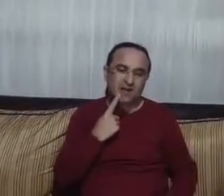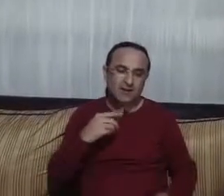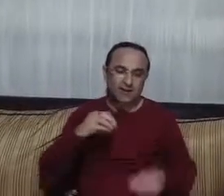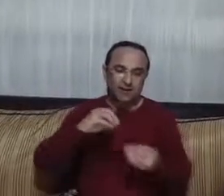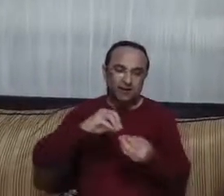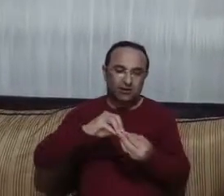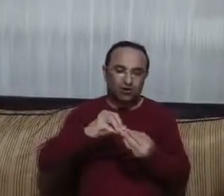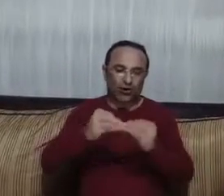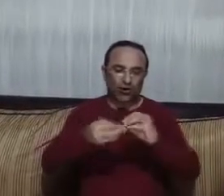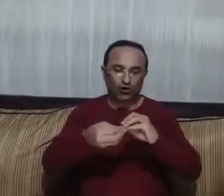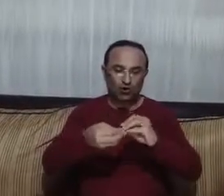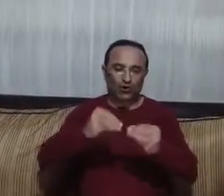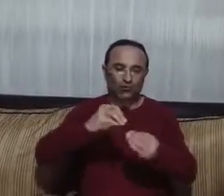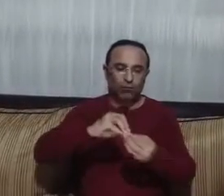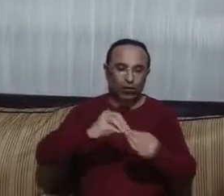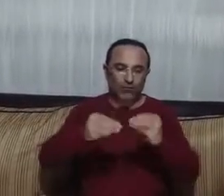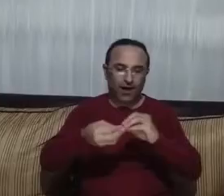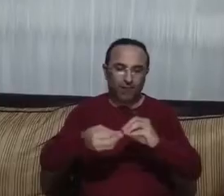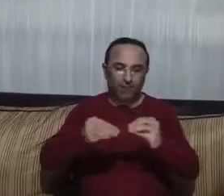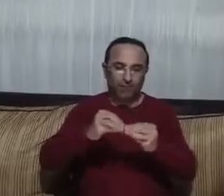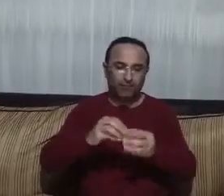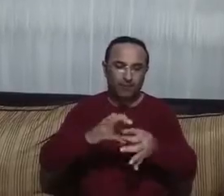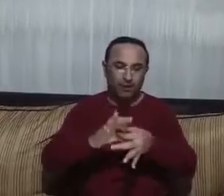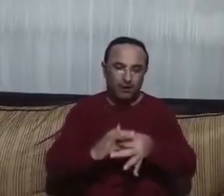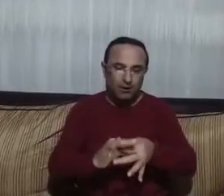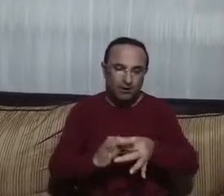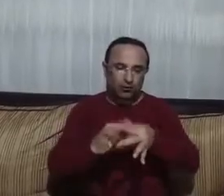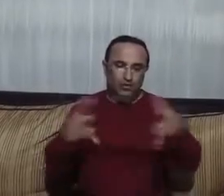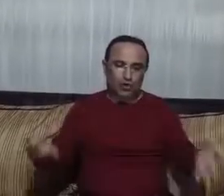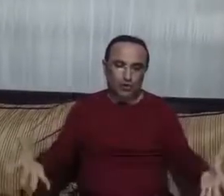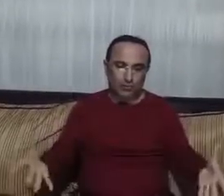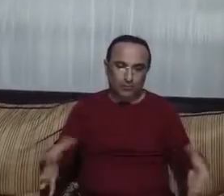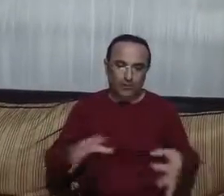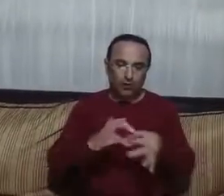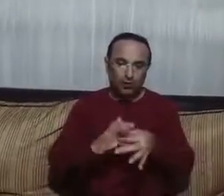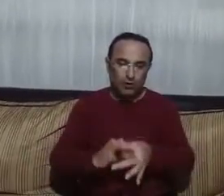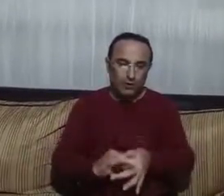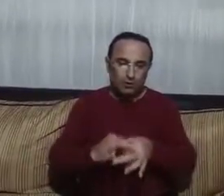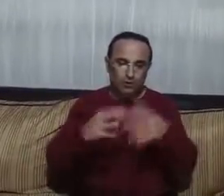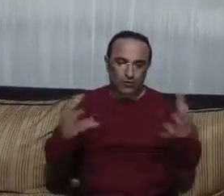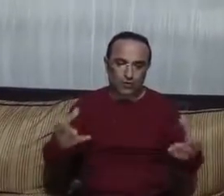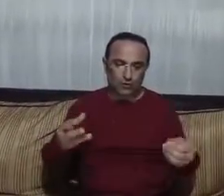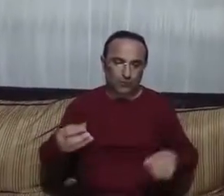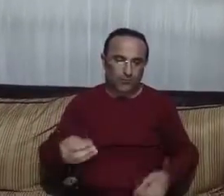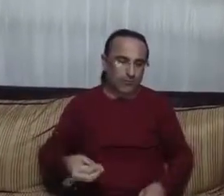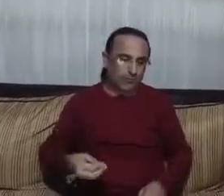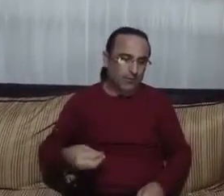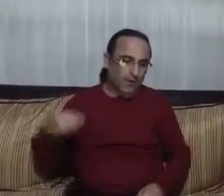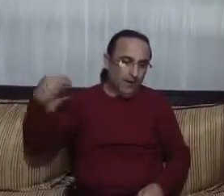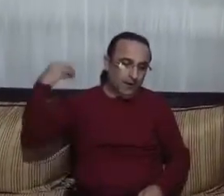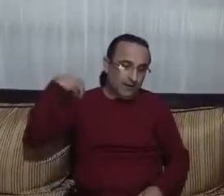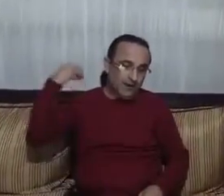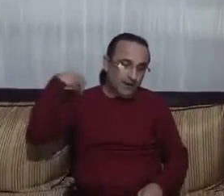tatlı, sorun, problem, çözüm, çözüm,